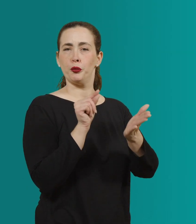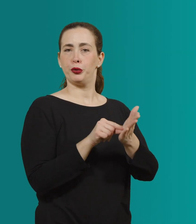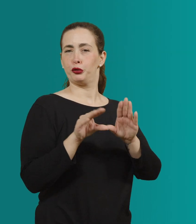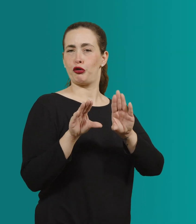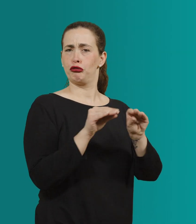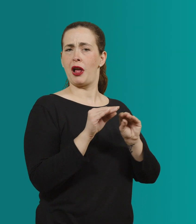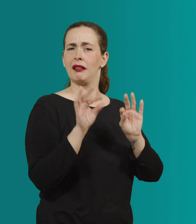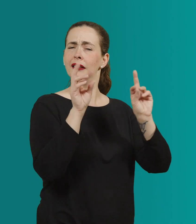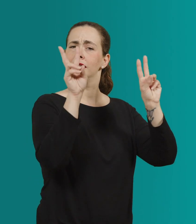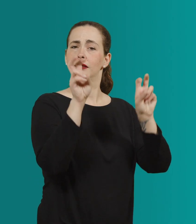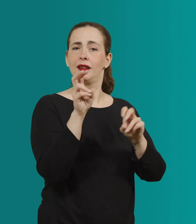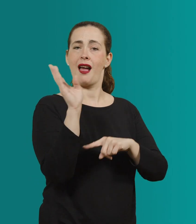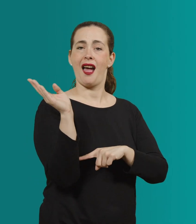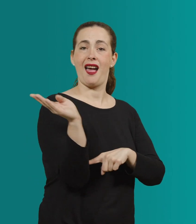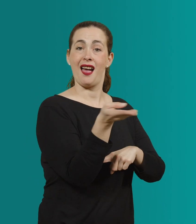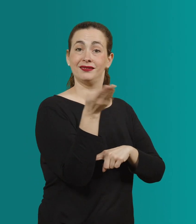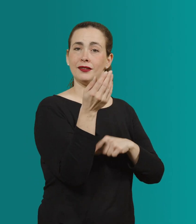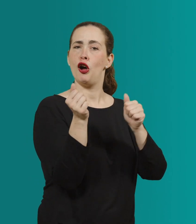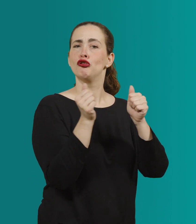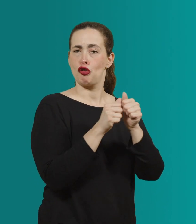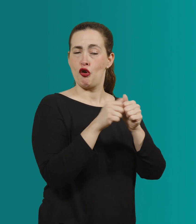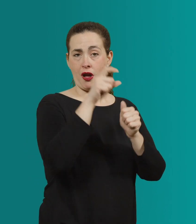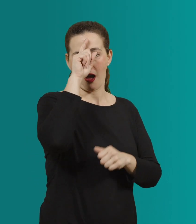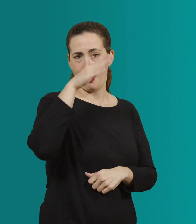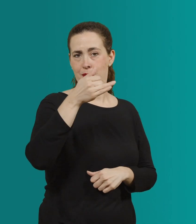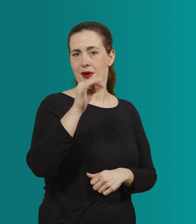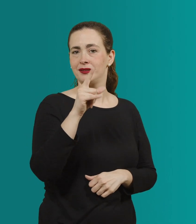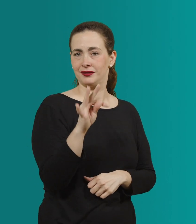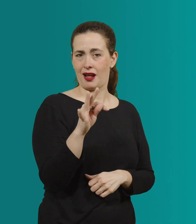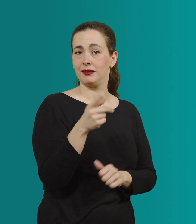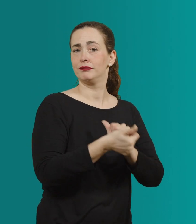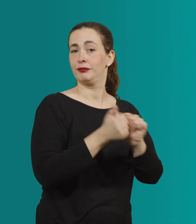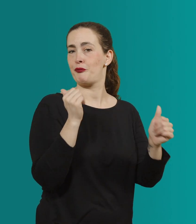Punt tàctil, destral de basalt, reproducció moderna.